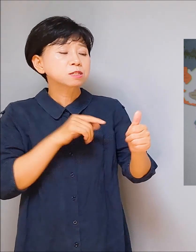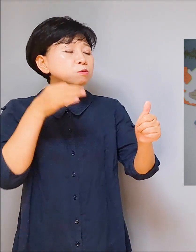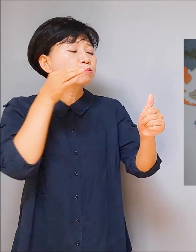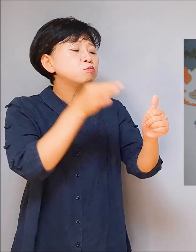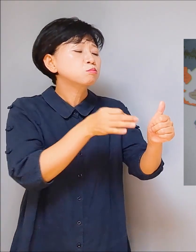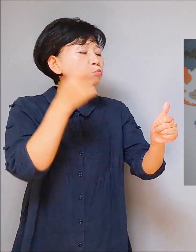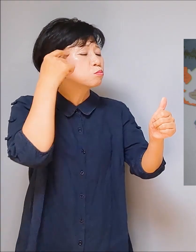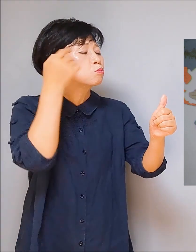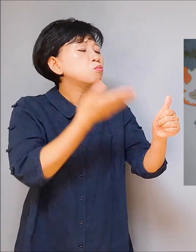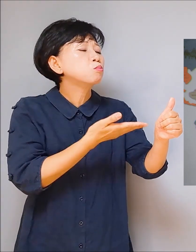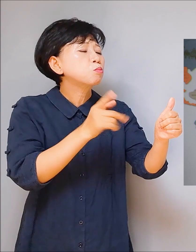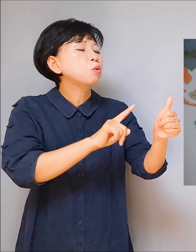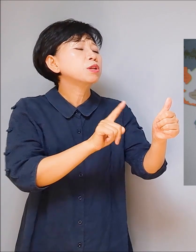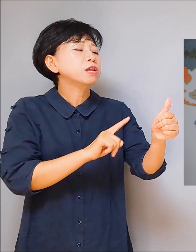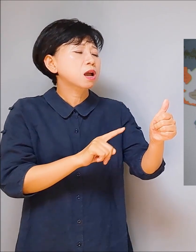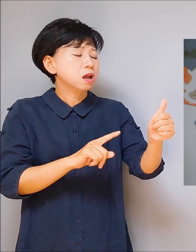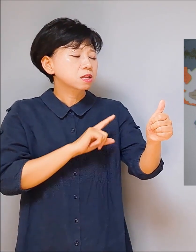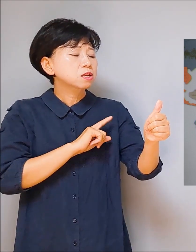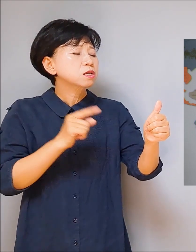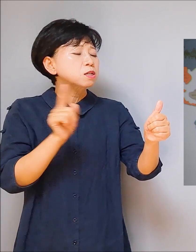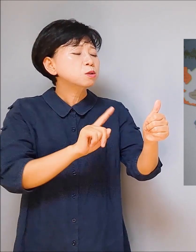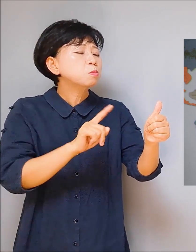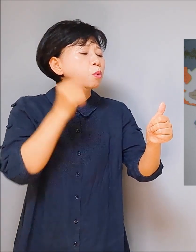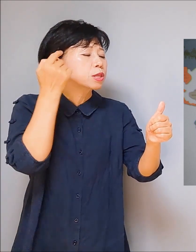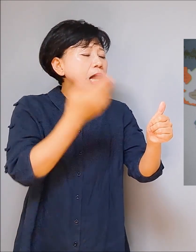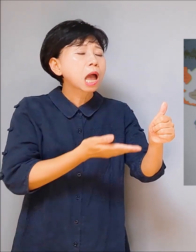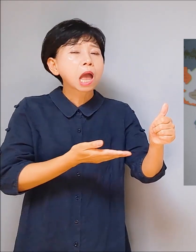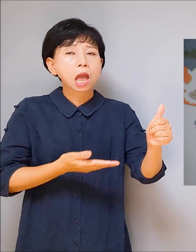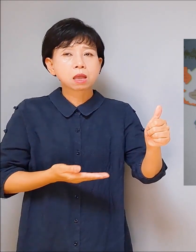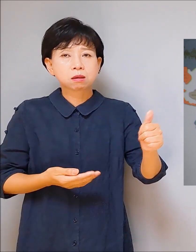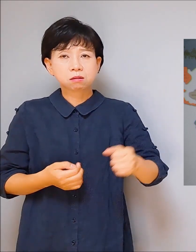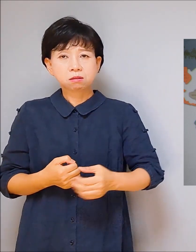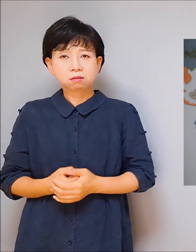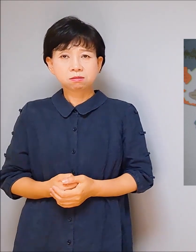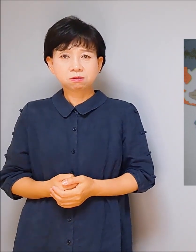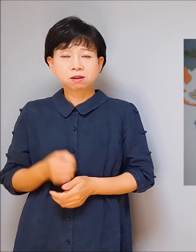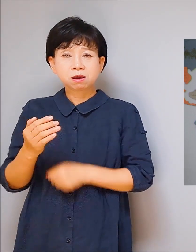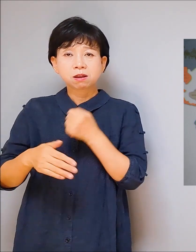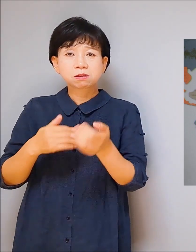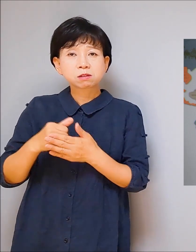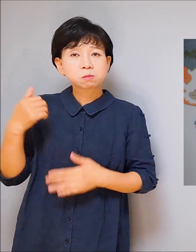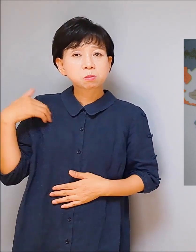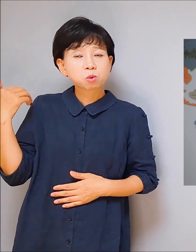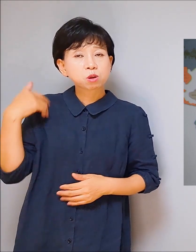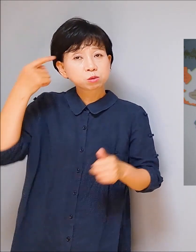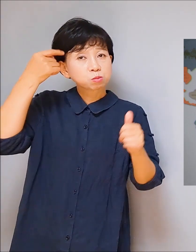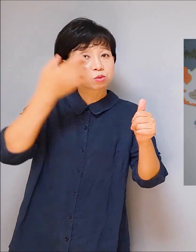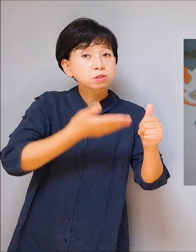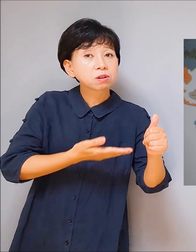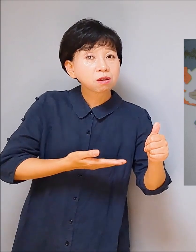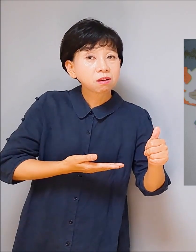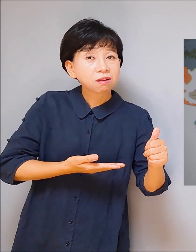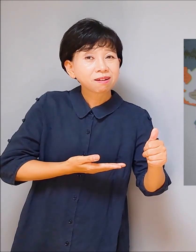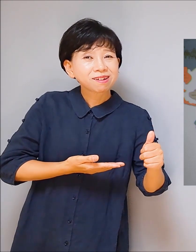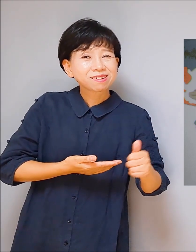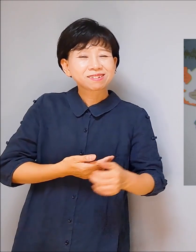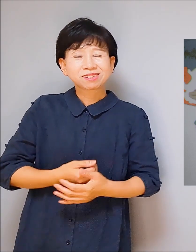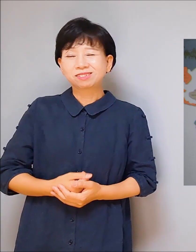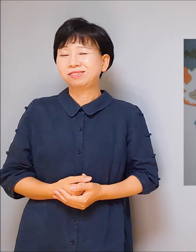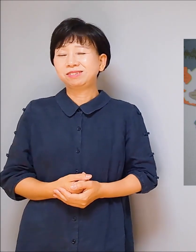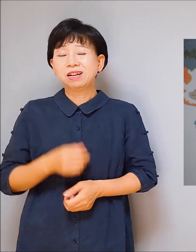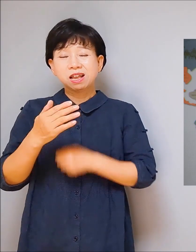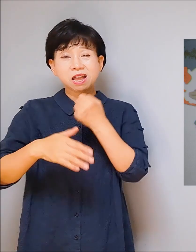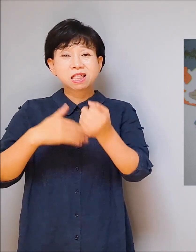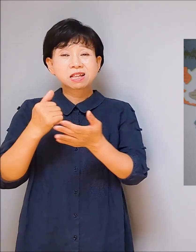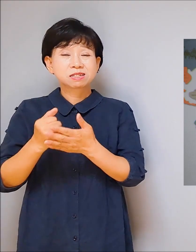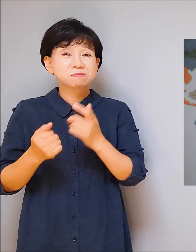하나님이 야곱에게 내 이름이 뭐냐 물으십니다. 하나님이 야곱을 이기지